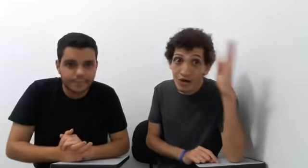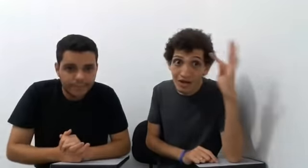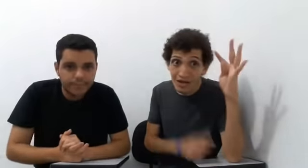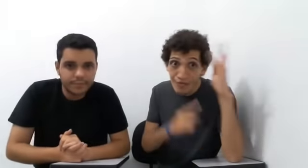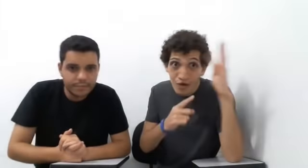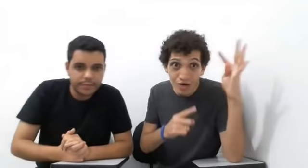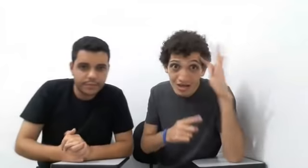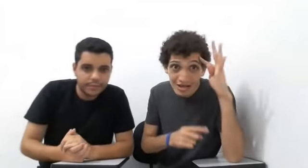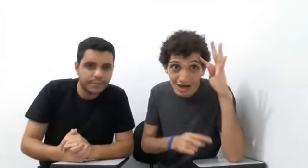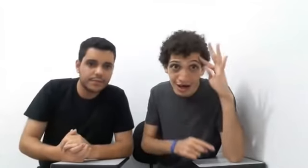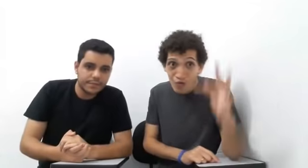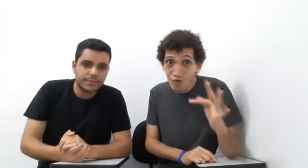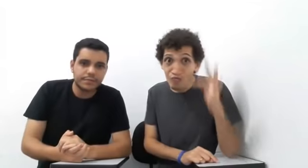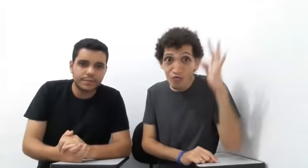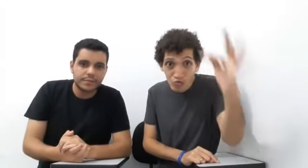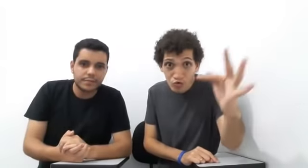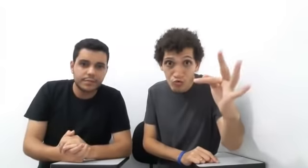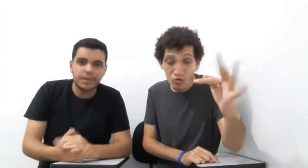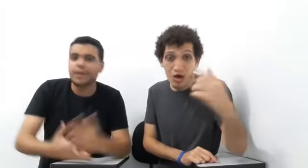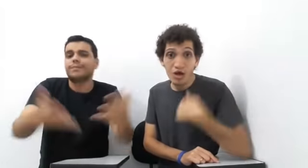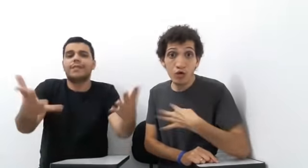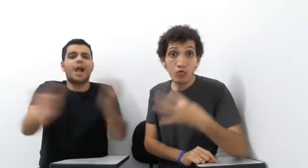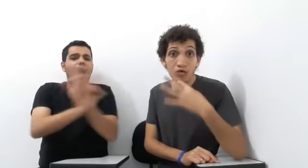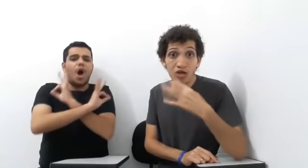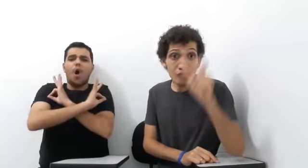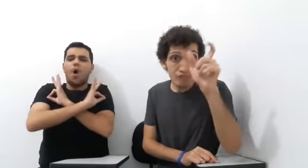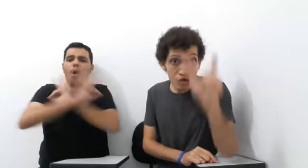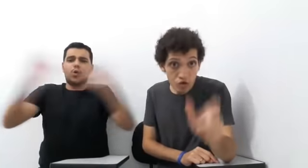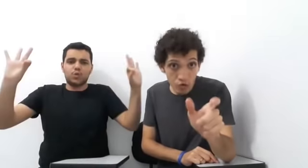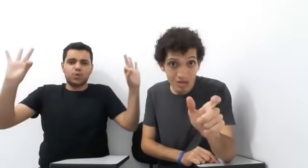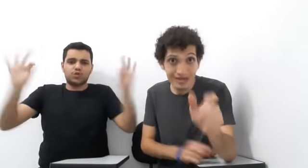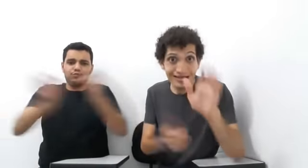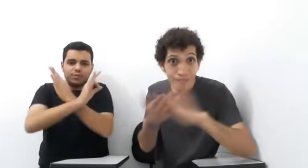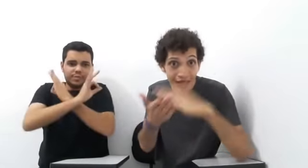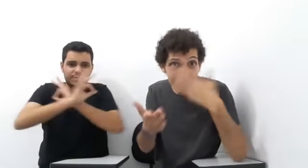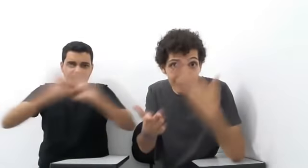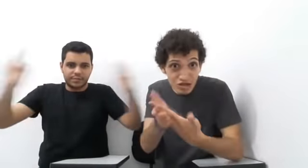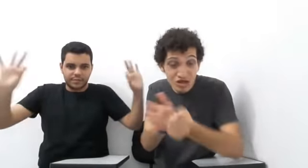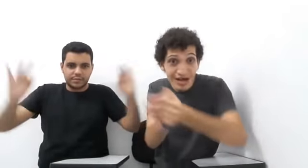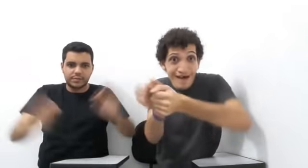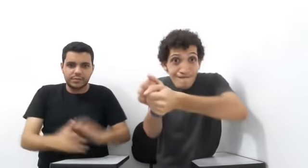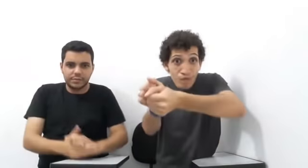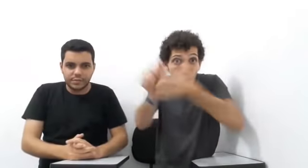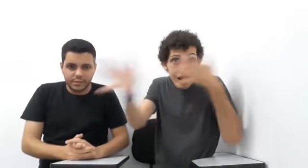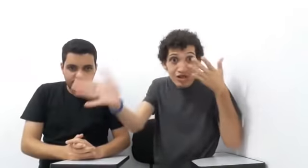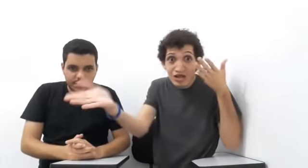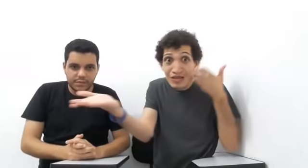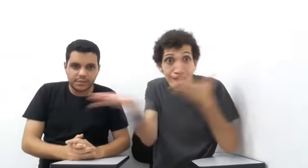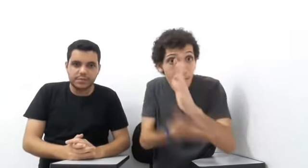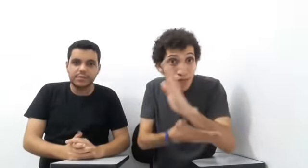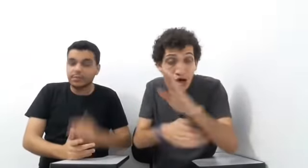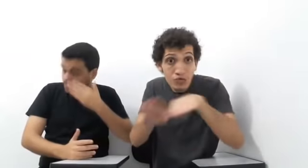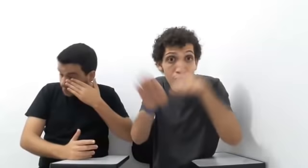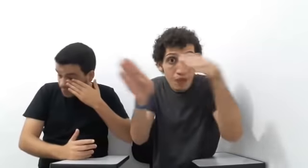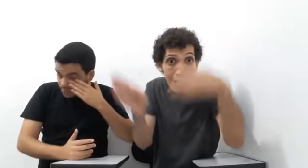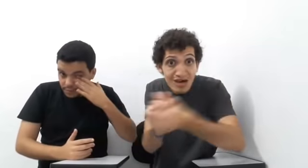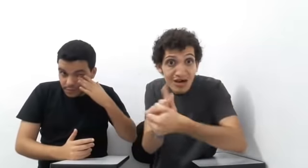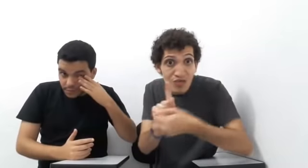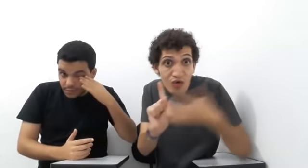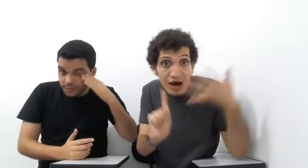E teoria, no futuro, eu conheço pessoas que intérpretes fluentes que não passou na banca do AIS